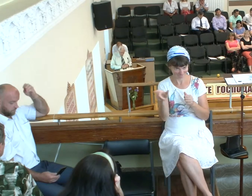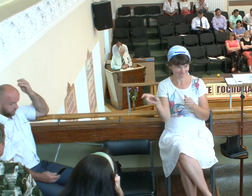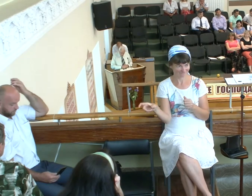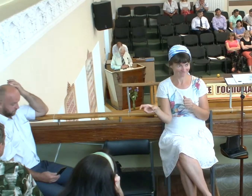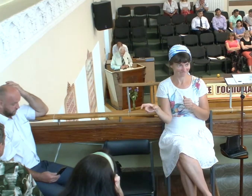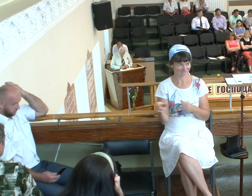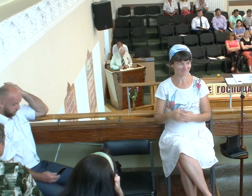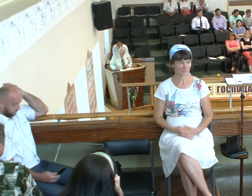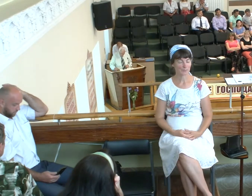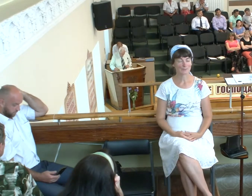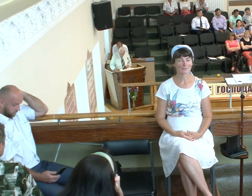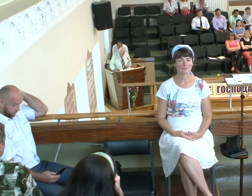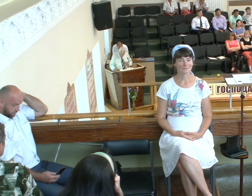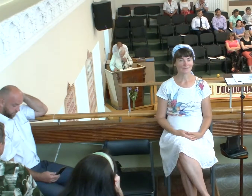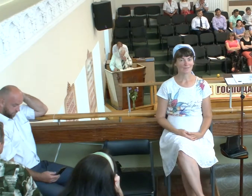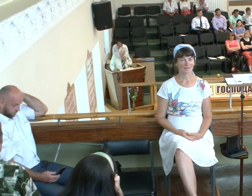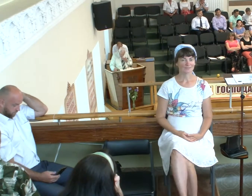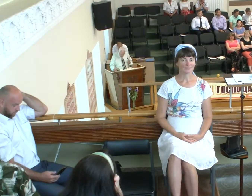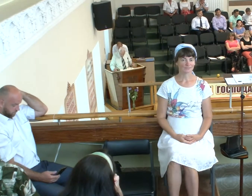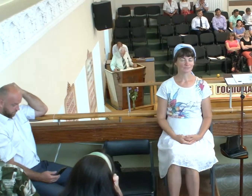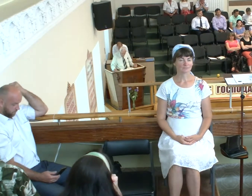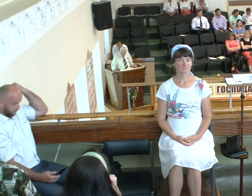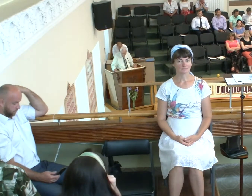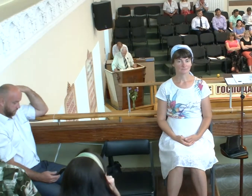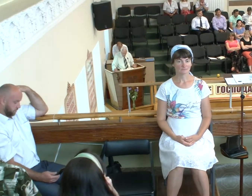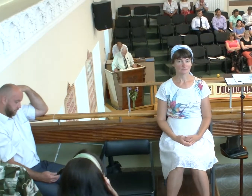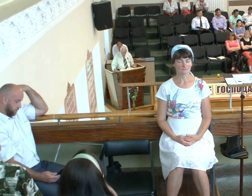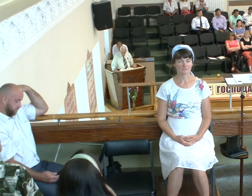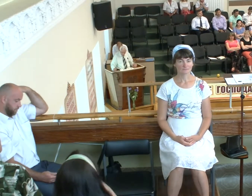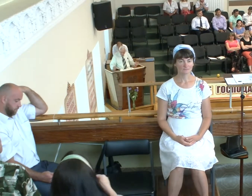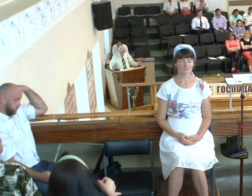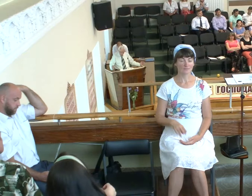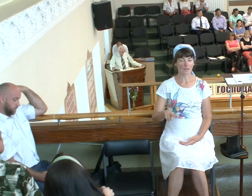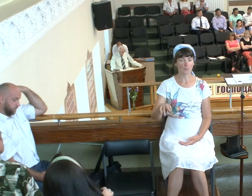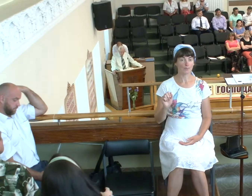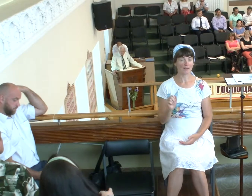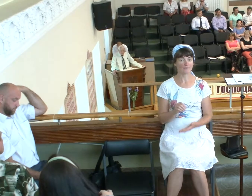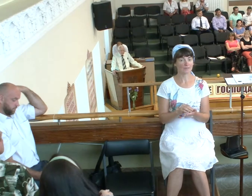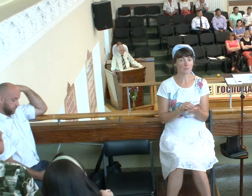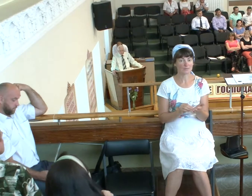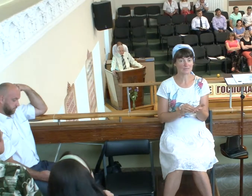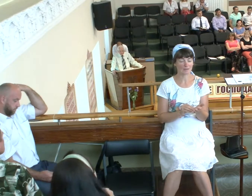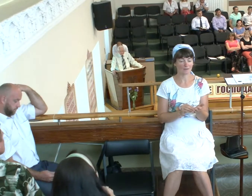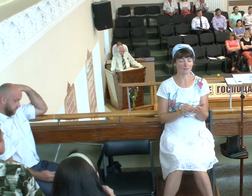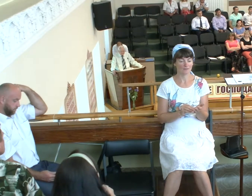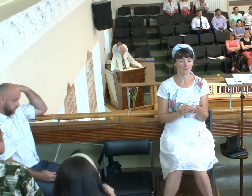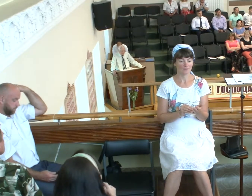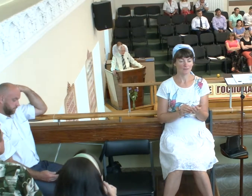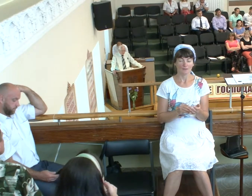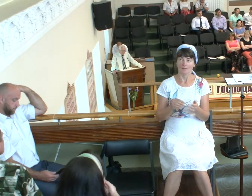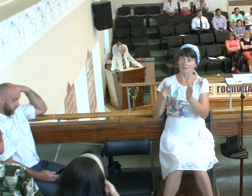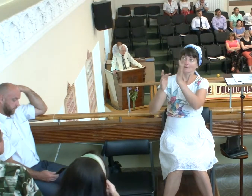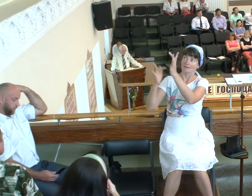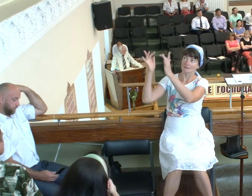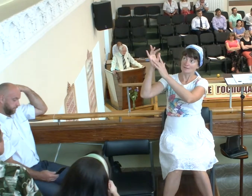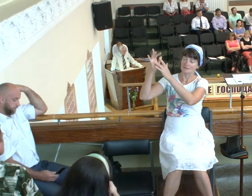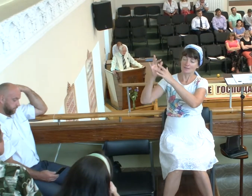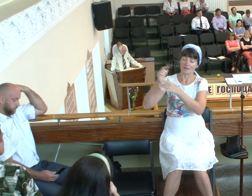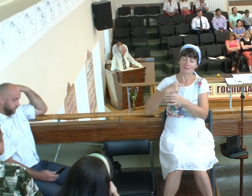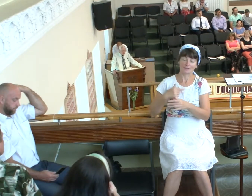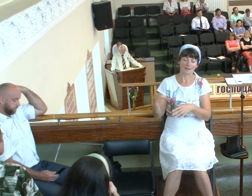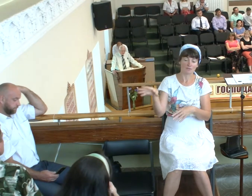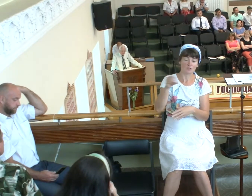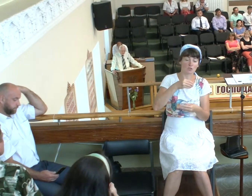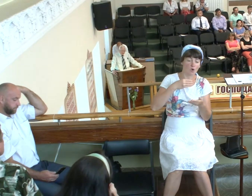ценности, которые Петр упоминает. Апостол Павел писал, для всего отказаться. Братья и